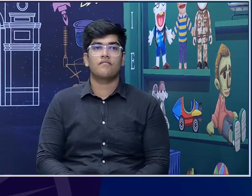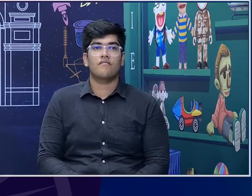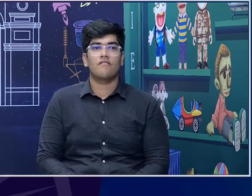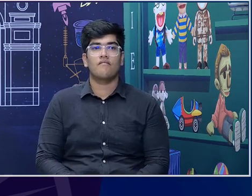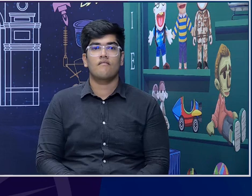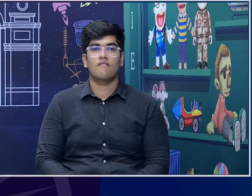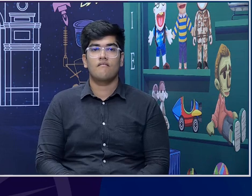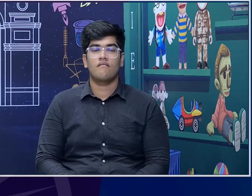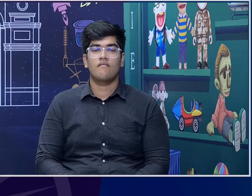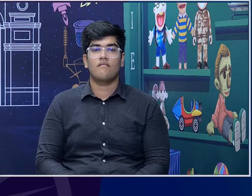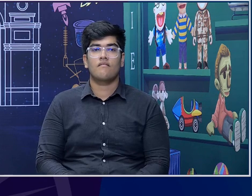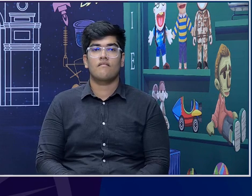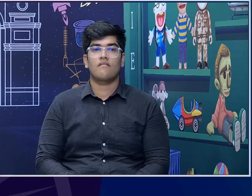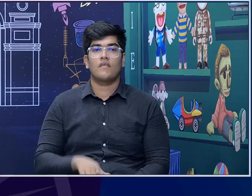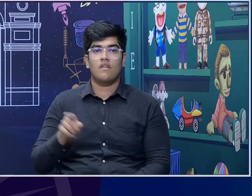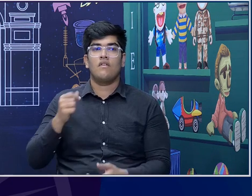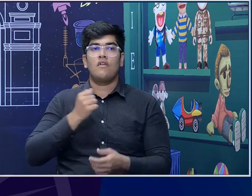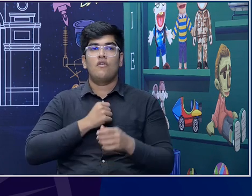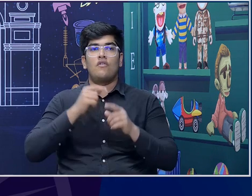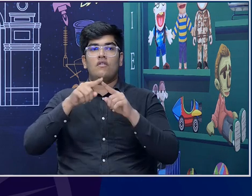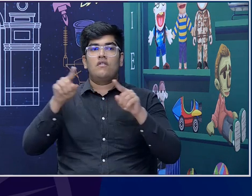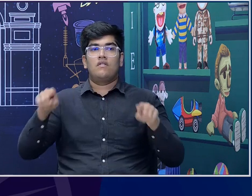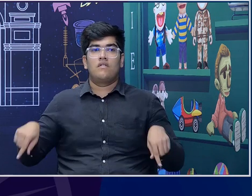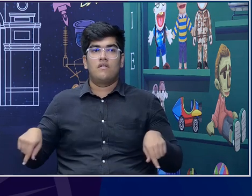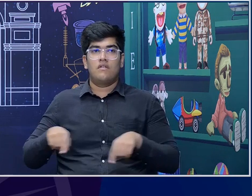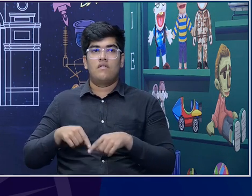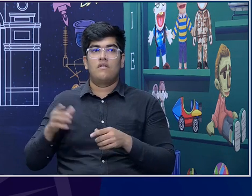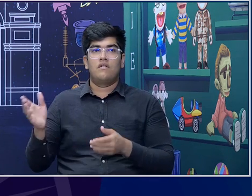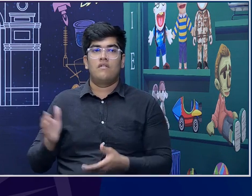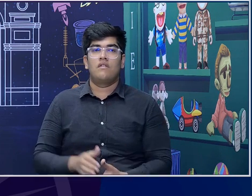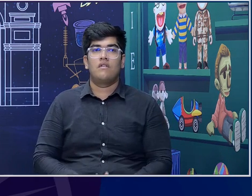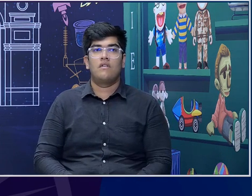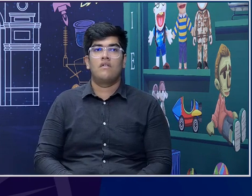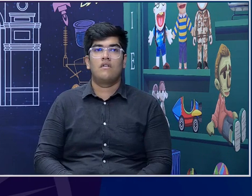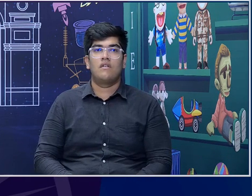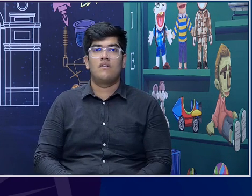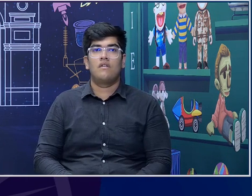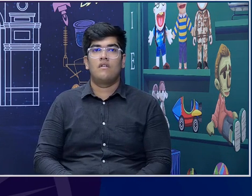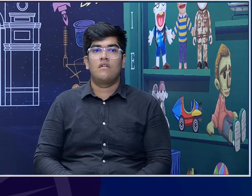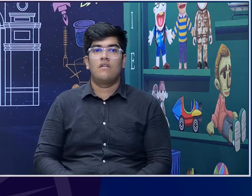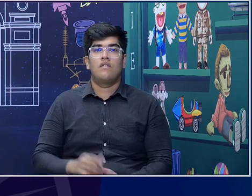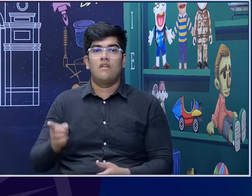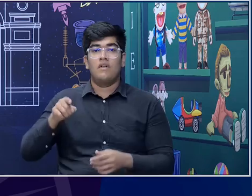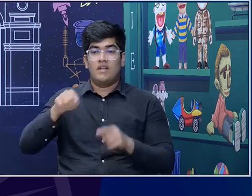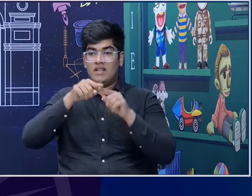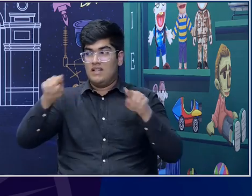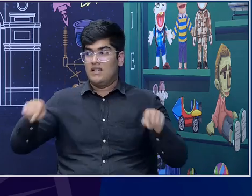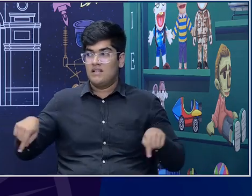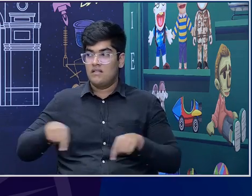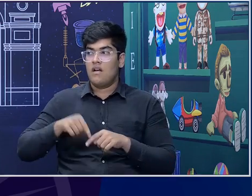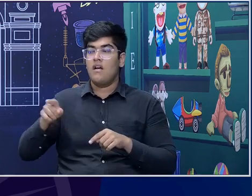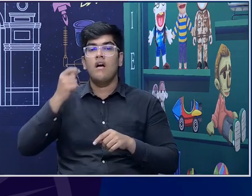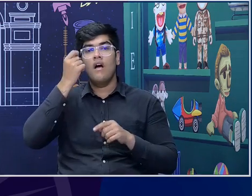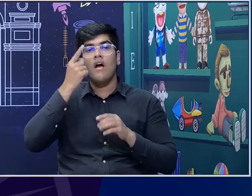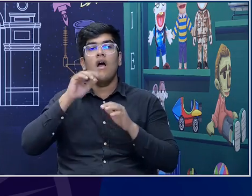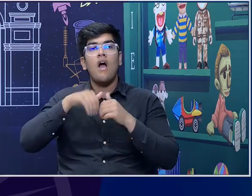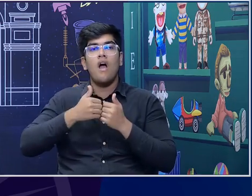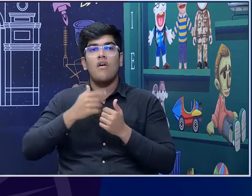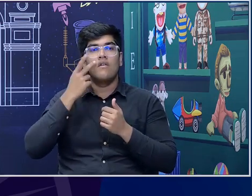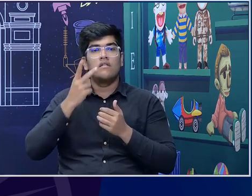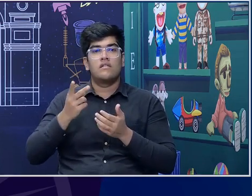ये है हमारा चार्ट अब इस चार्ट को समझने के लिए आप सबसे पहले